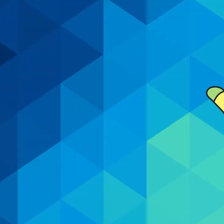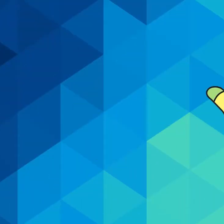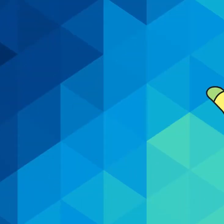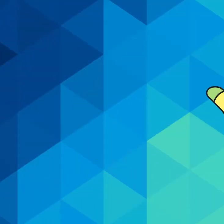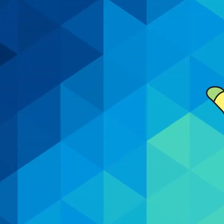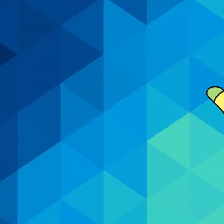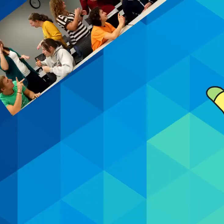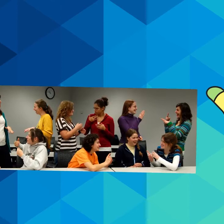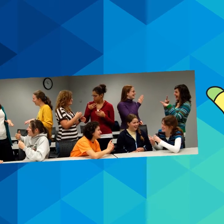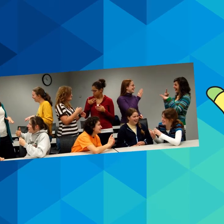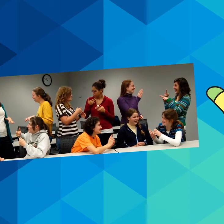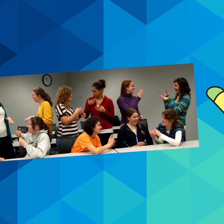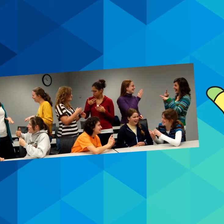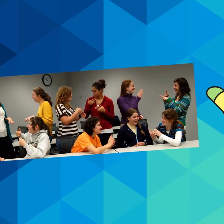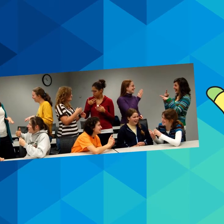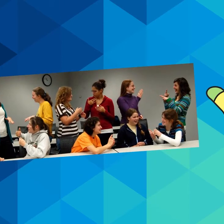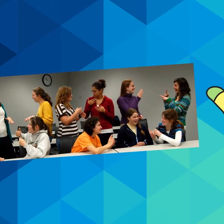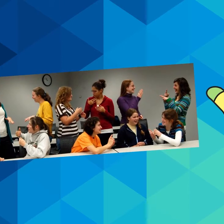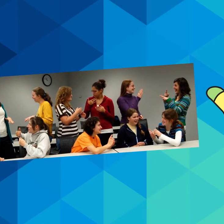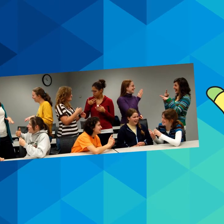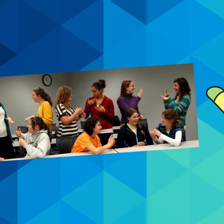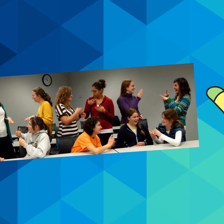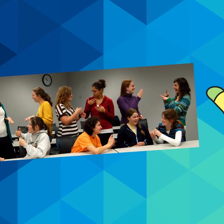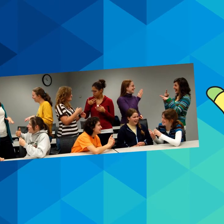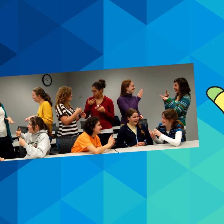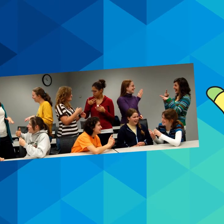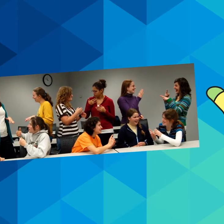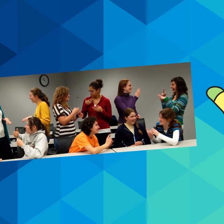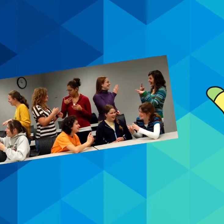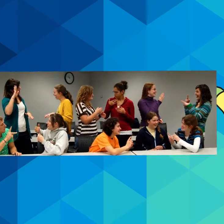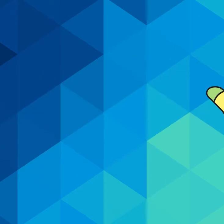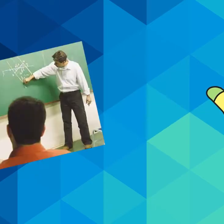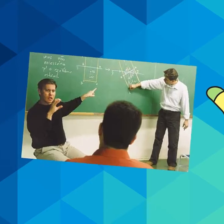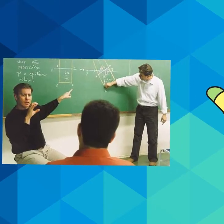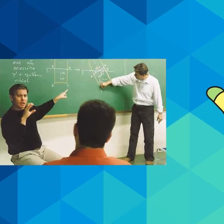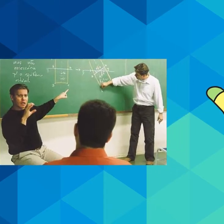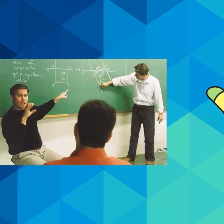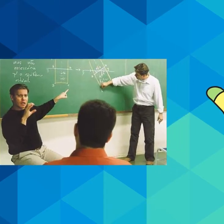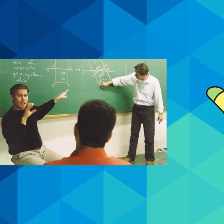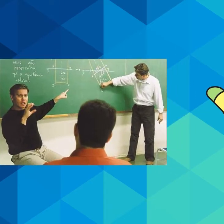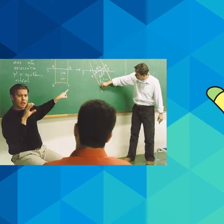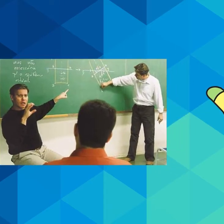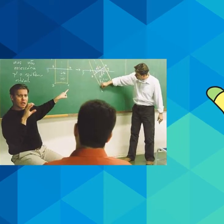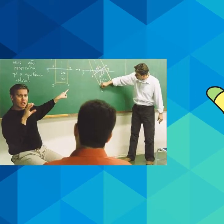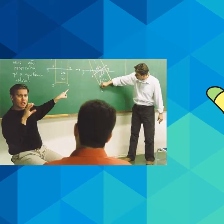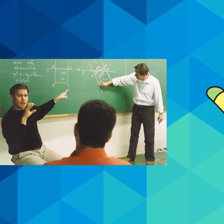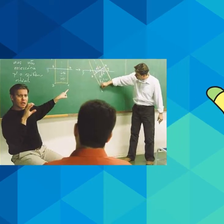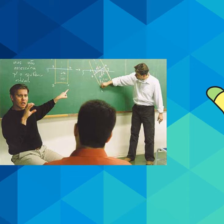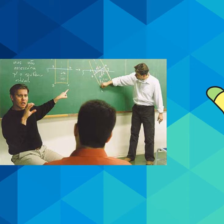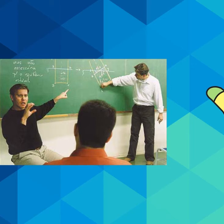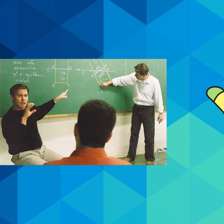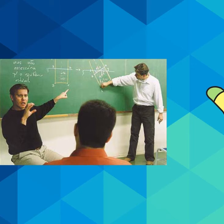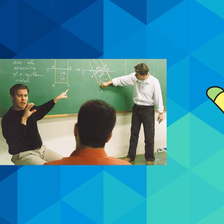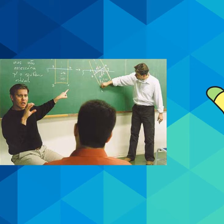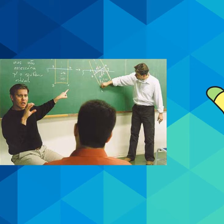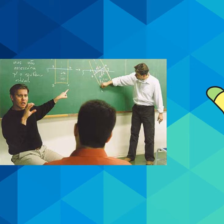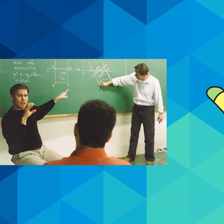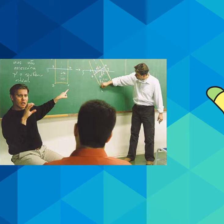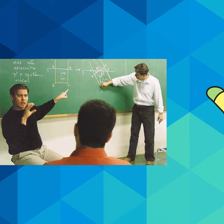Os surdos são a minoria praticamente em todo o mundo. O intérprete é aquela pessoa que faz o papel de mediador entre o mundo dos